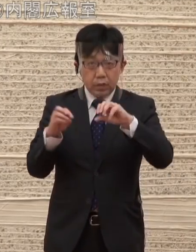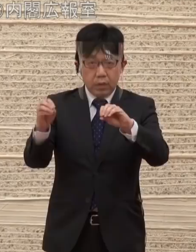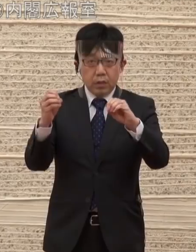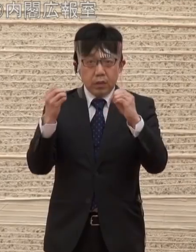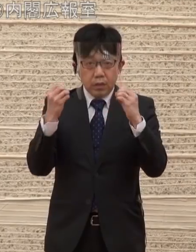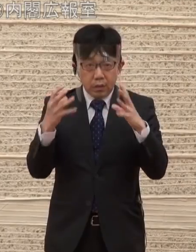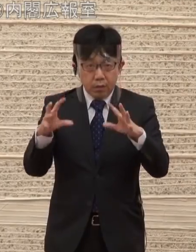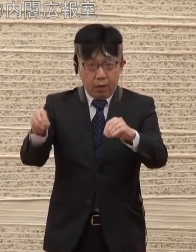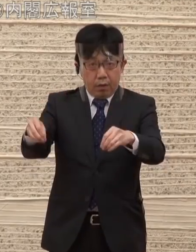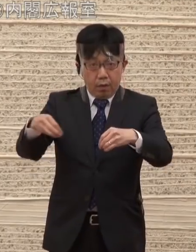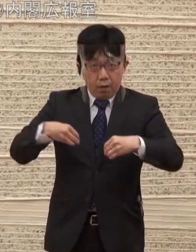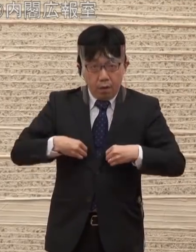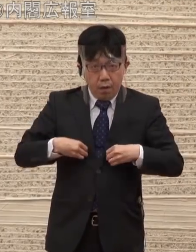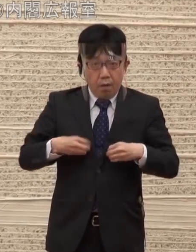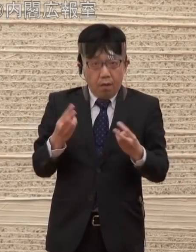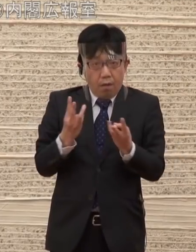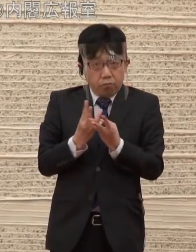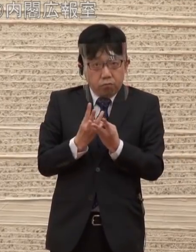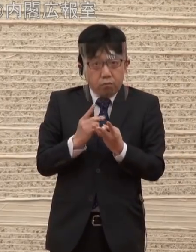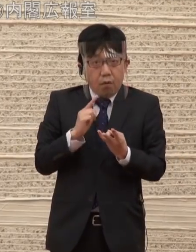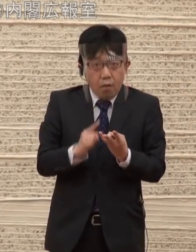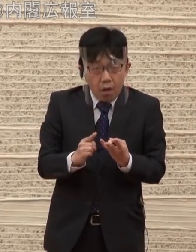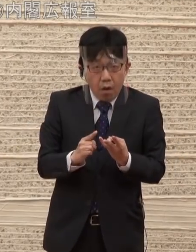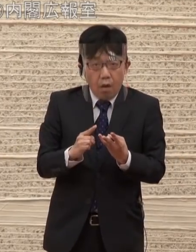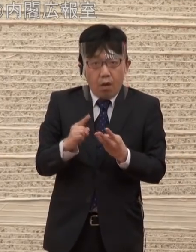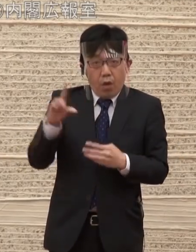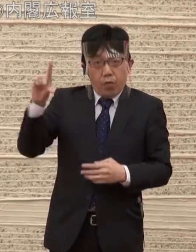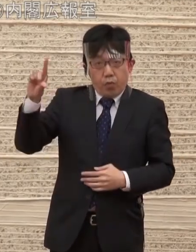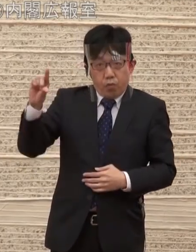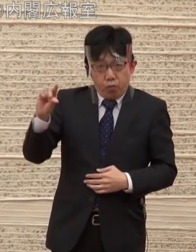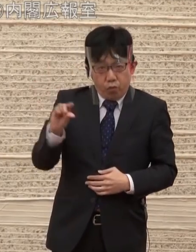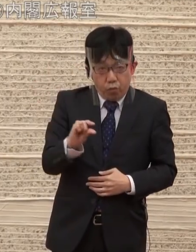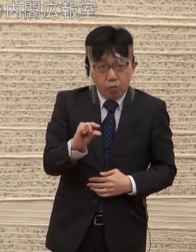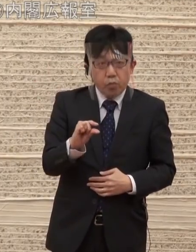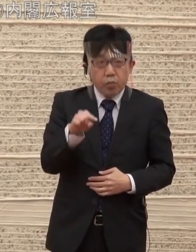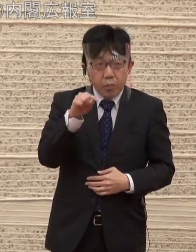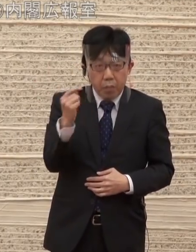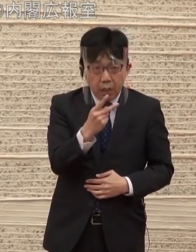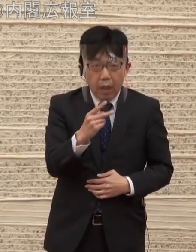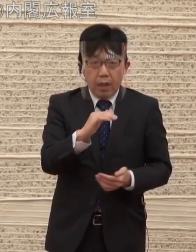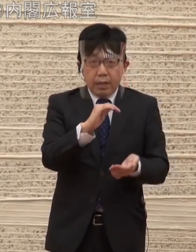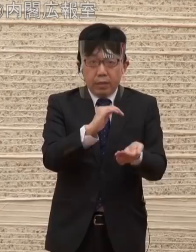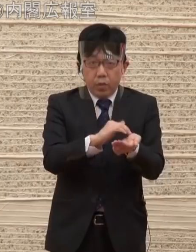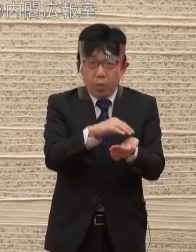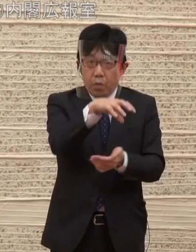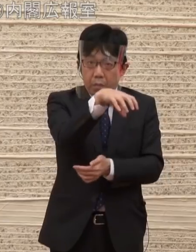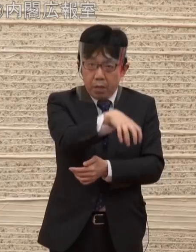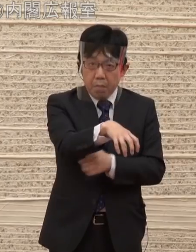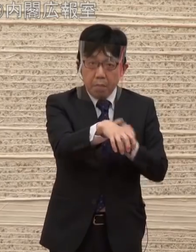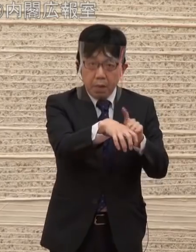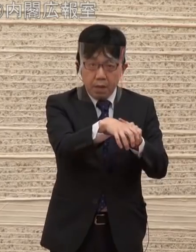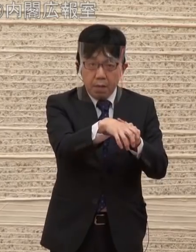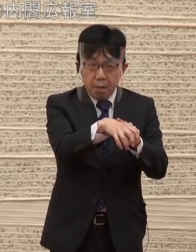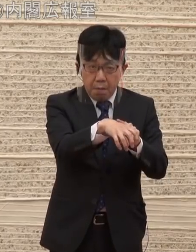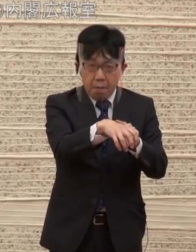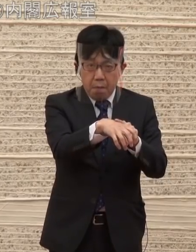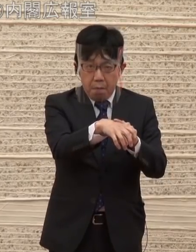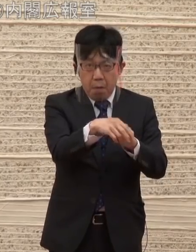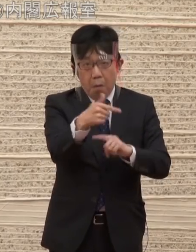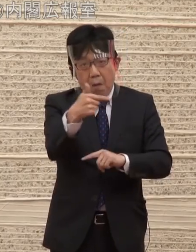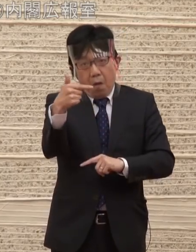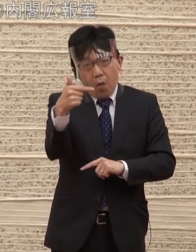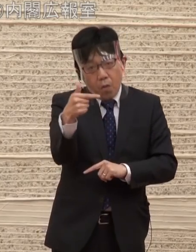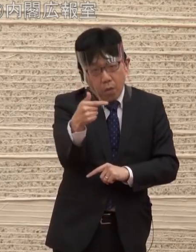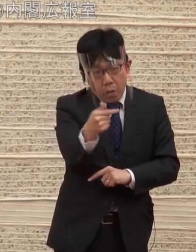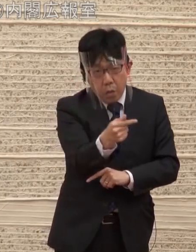数まあ練習をしておりまして医療の逼迫状況についても改善傾向にありまし